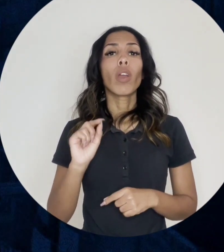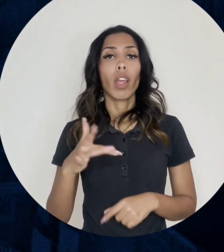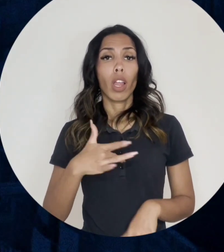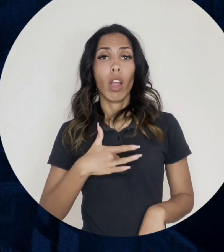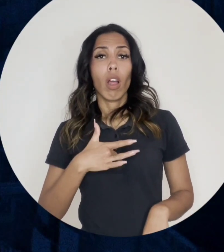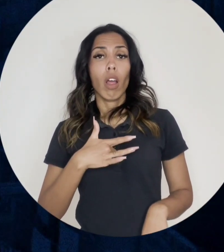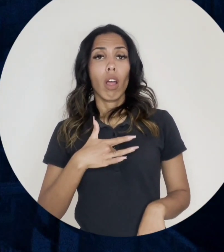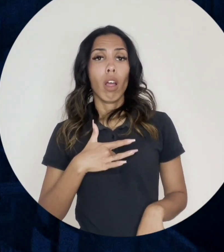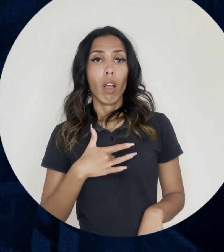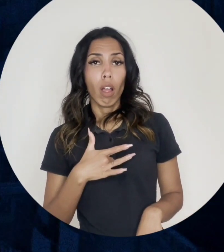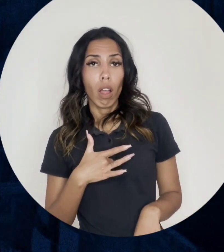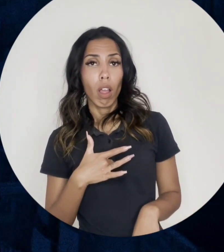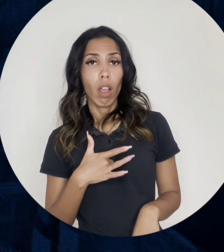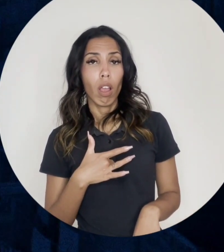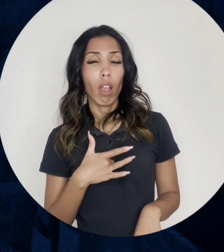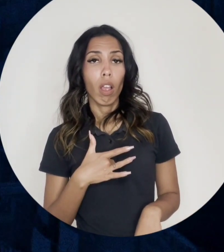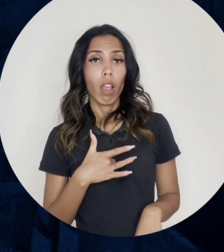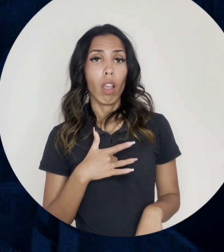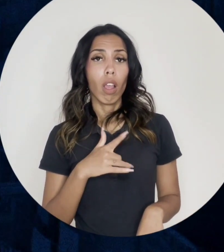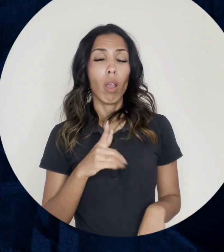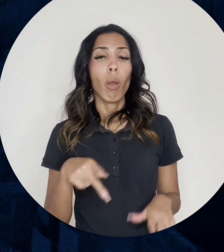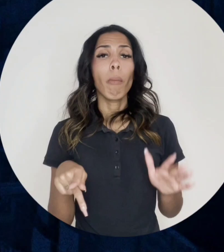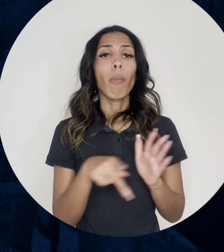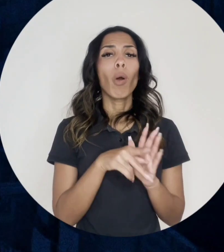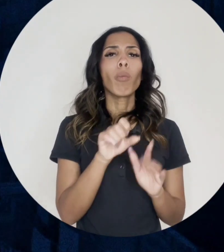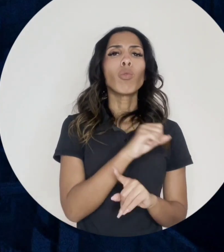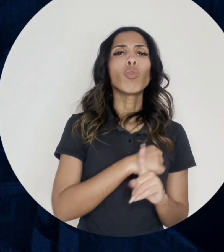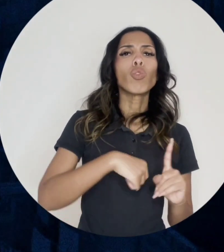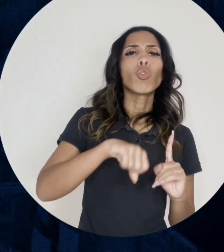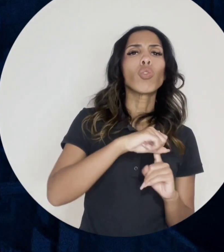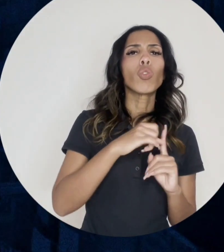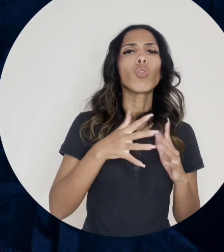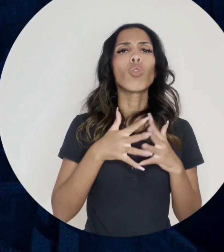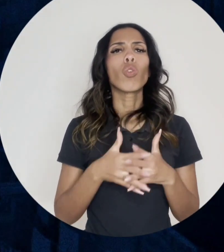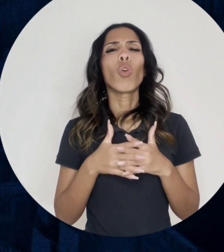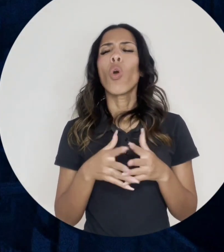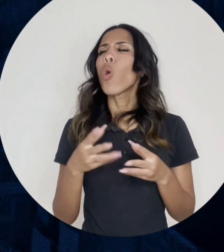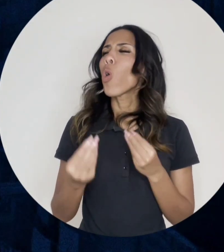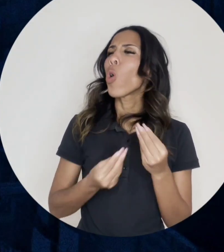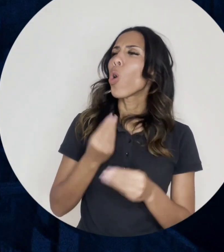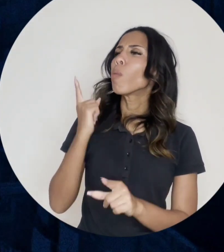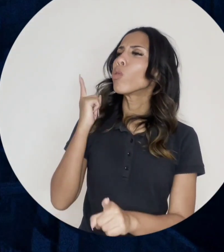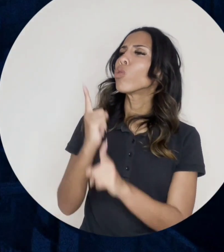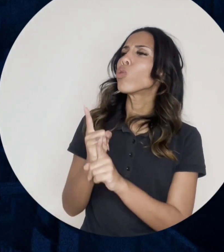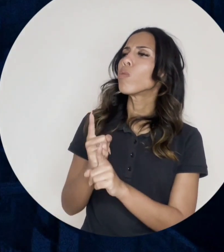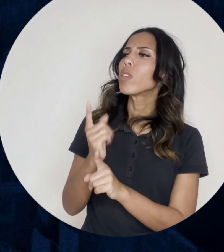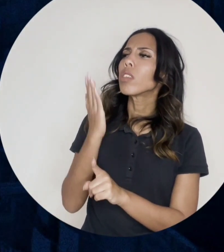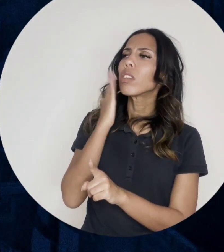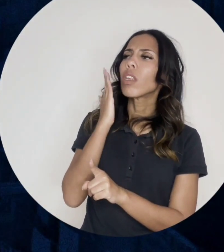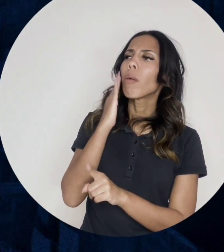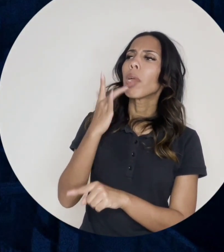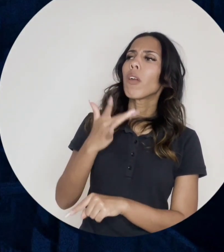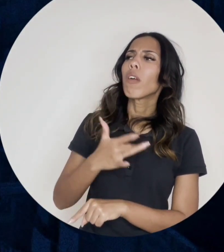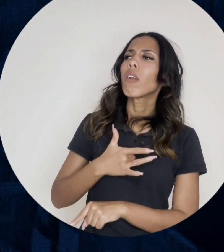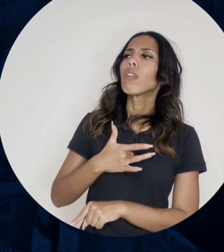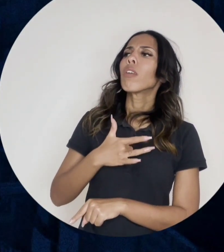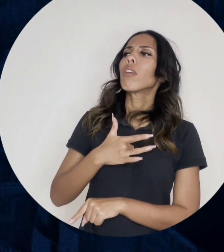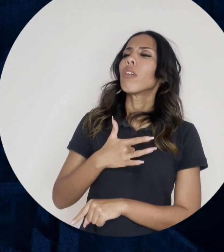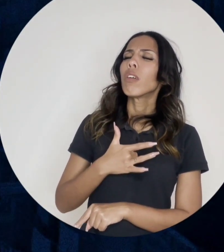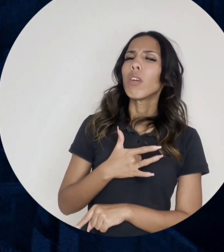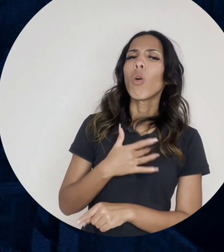tuberculose com questão social. E como foi que descobriram então, Ritinha? Como diagnosticaram essa sua recaída